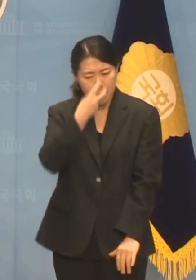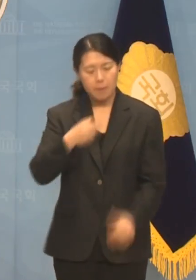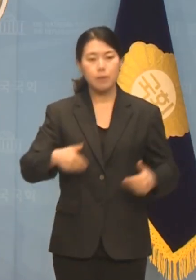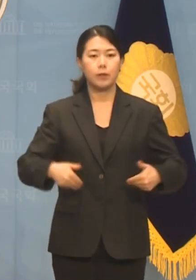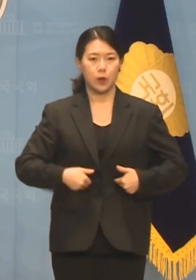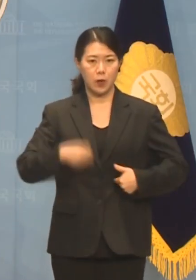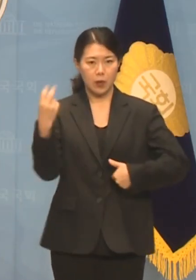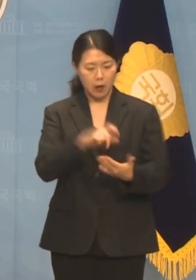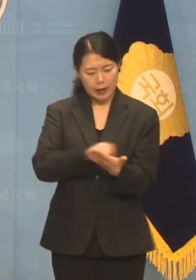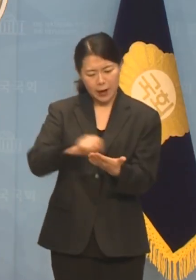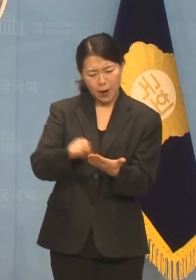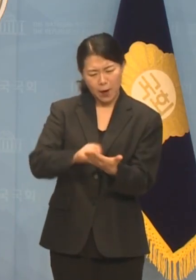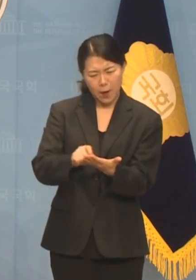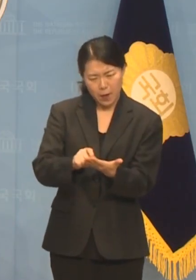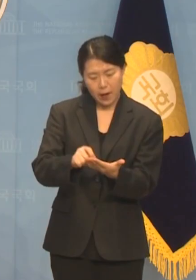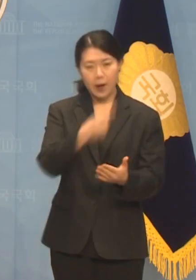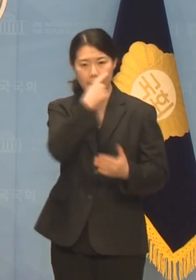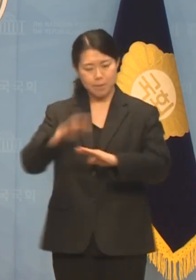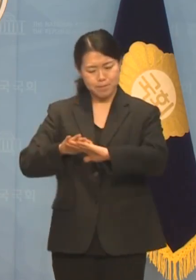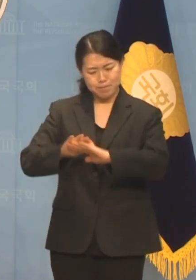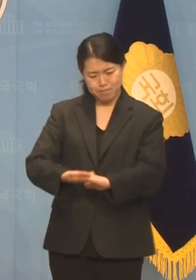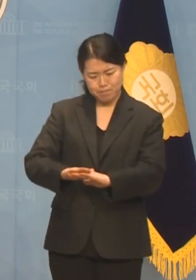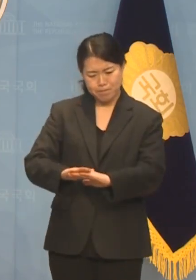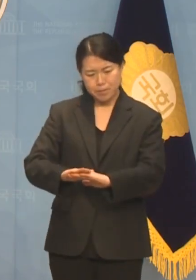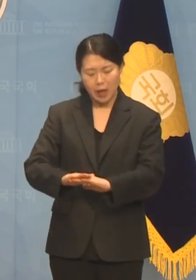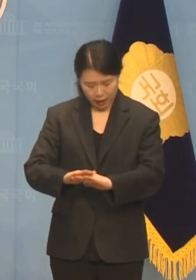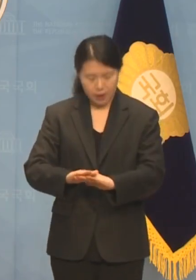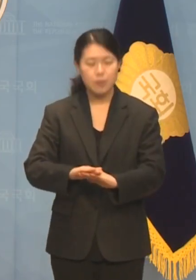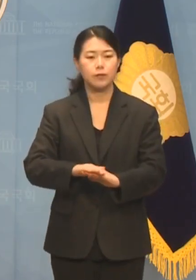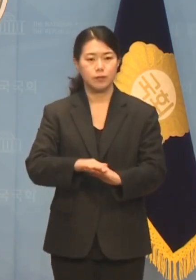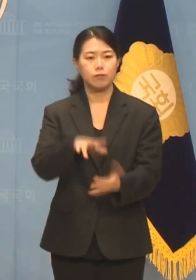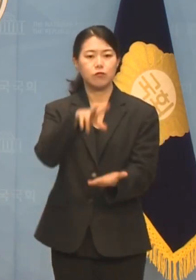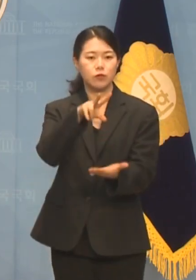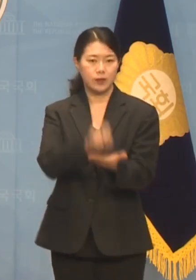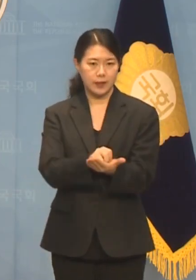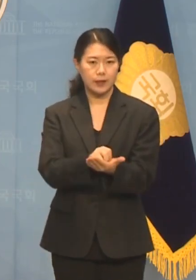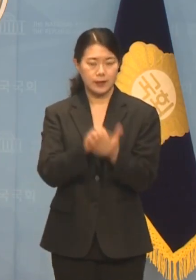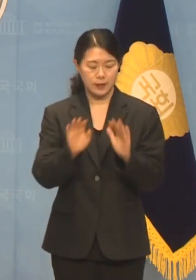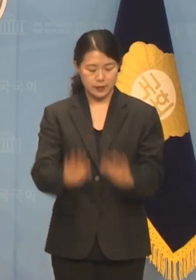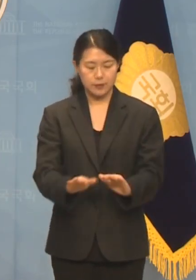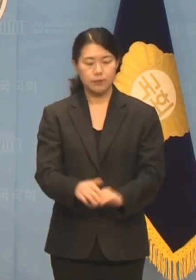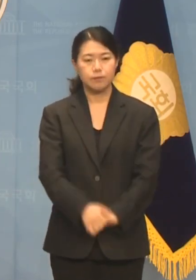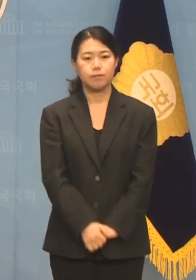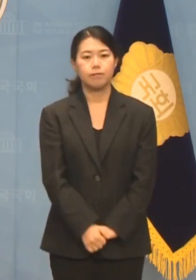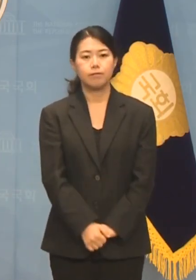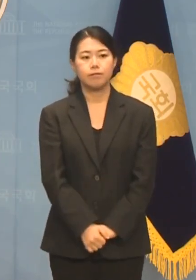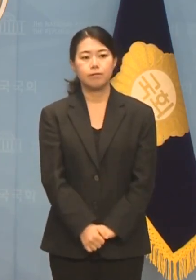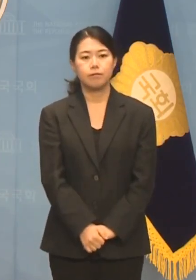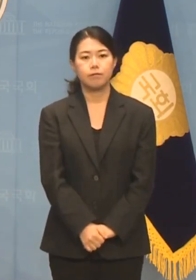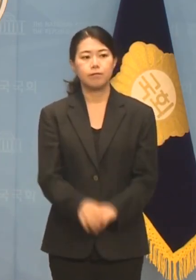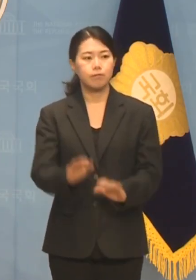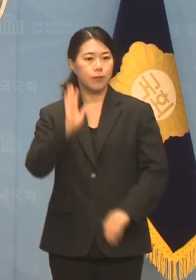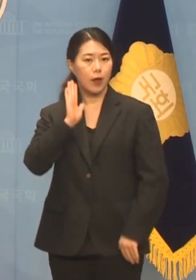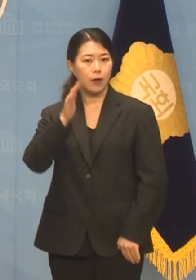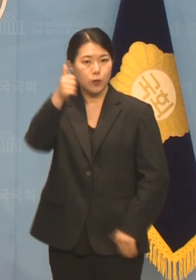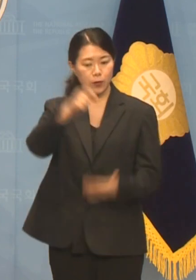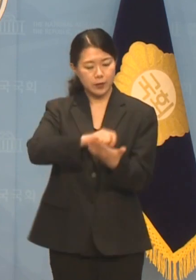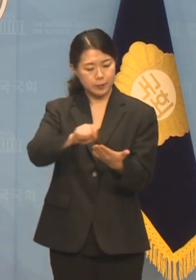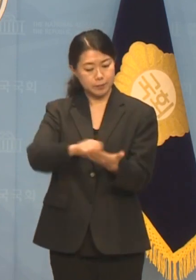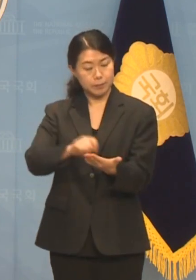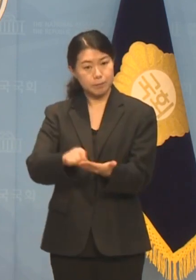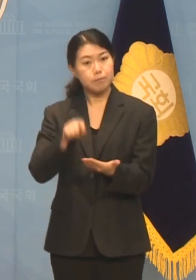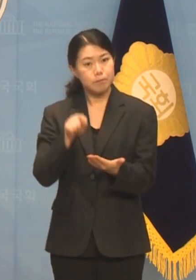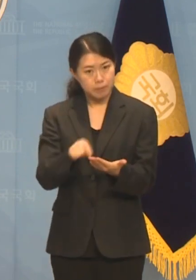내란의 기록을 온전히 남기는 것이 가장 시급한 과제입니다. 이미 대통령